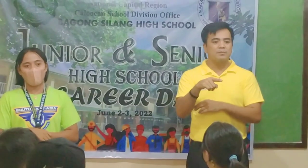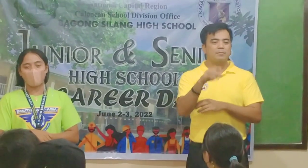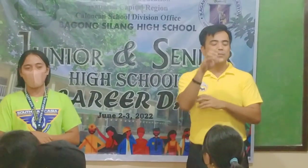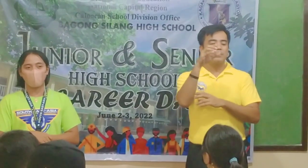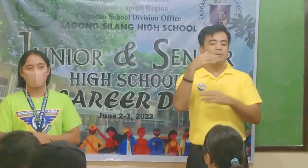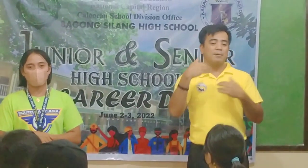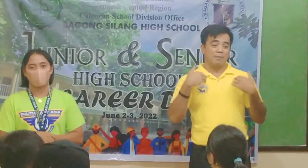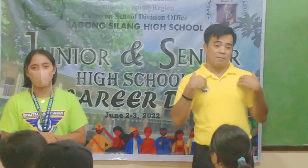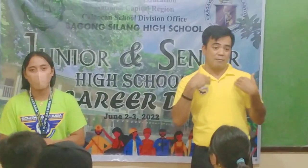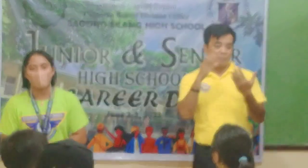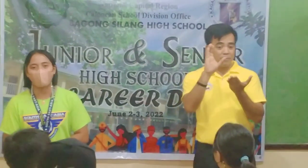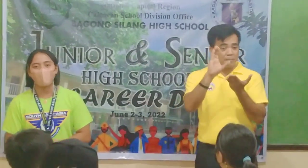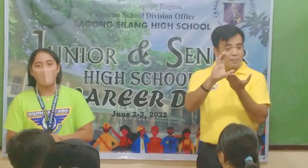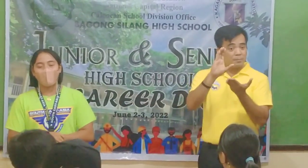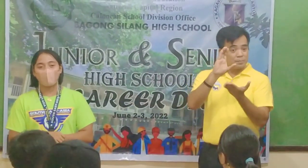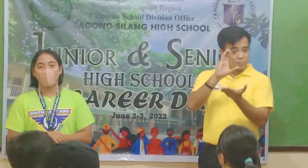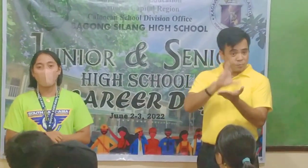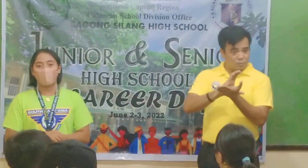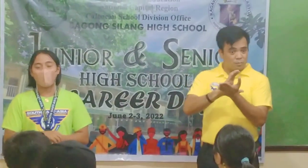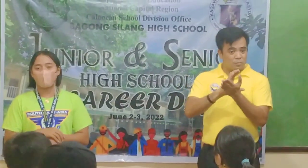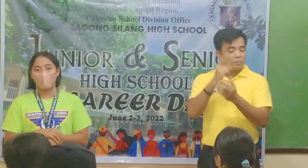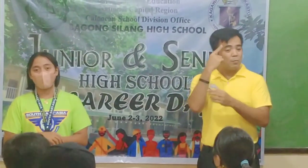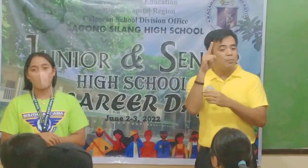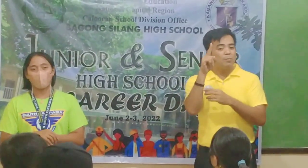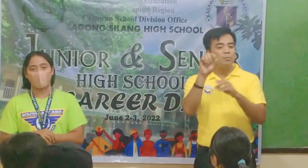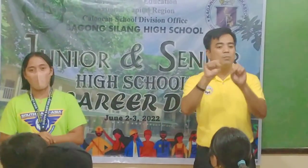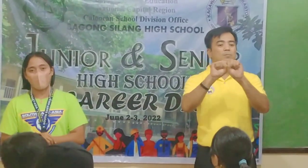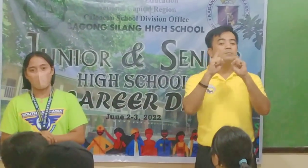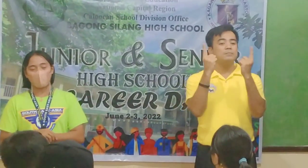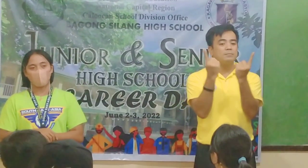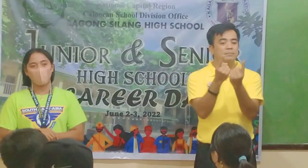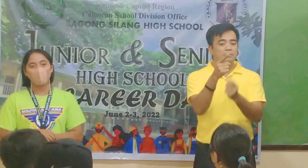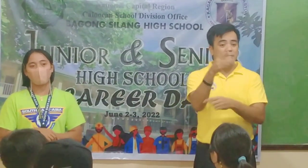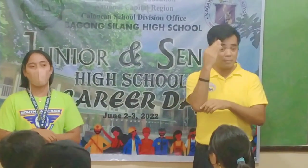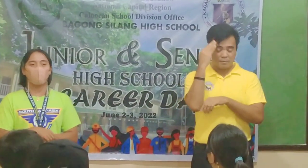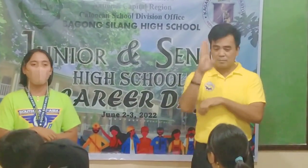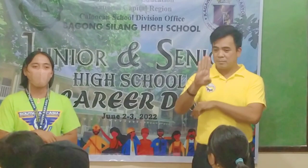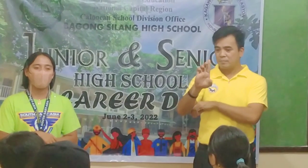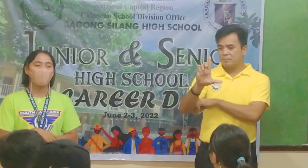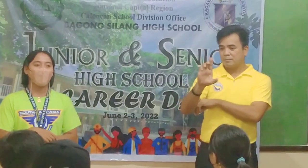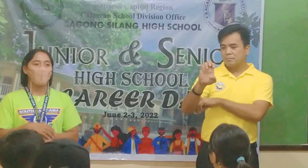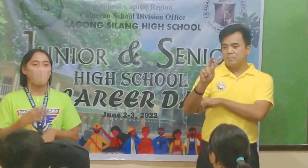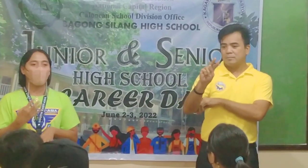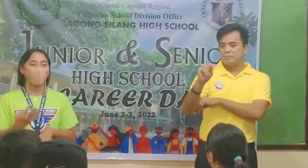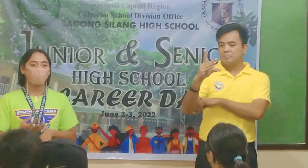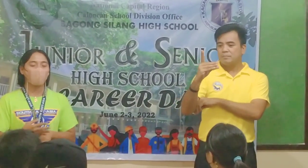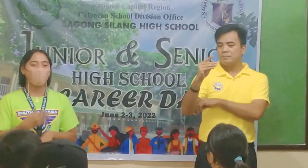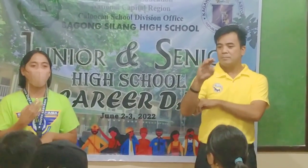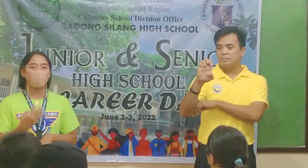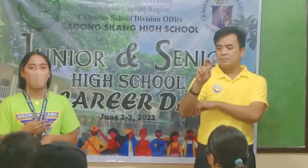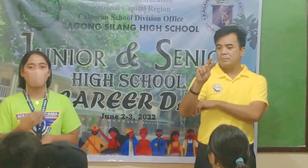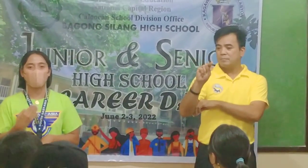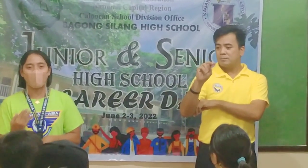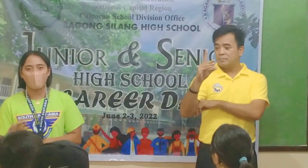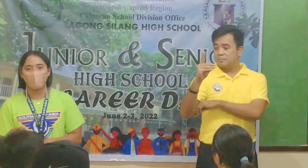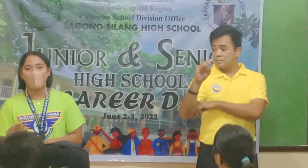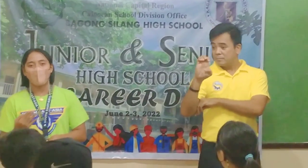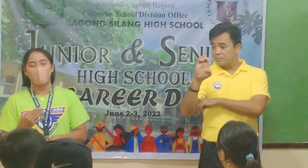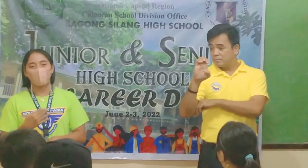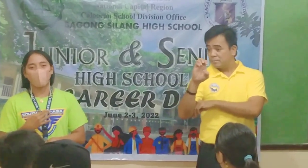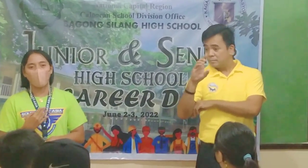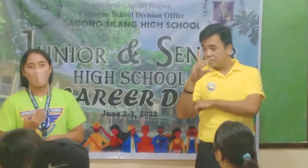sa ating mga school student ay blended online. Ibig sabihin sila ang blended para kung sila ay